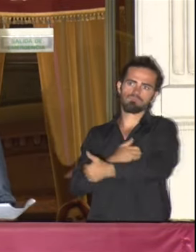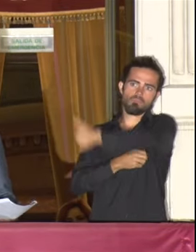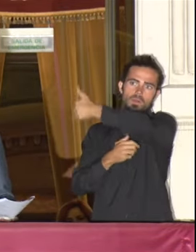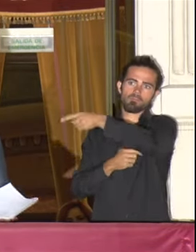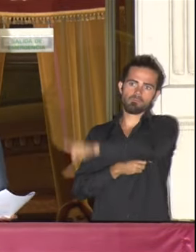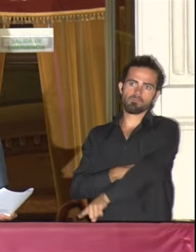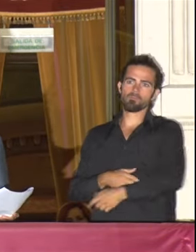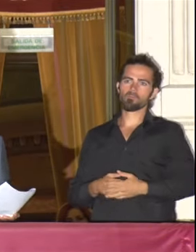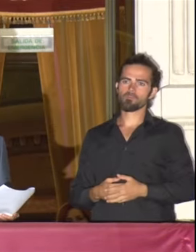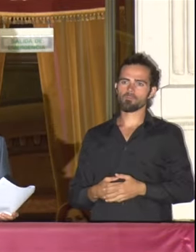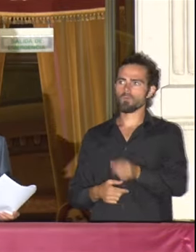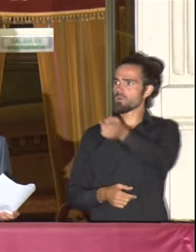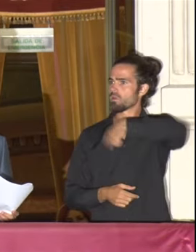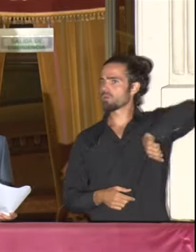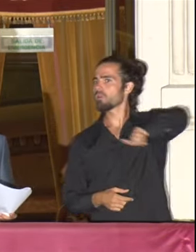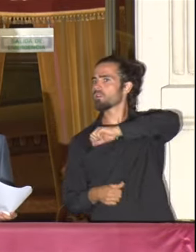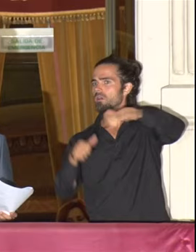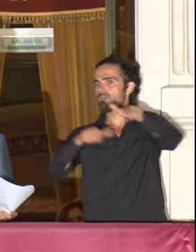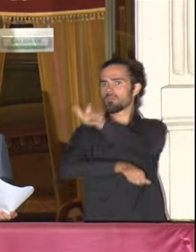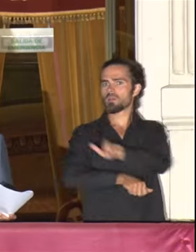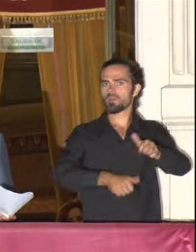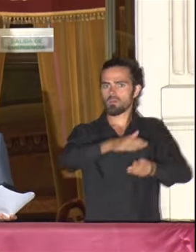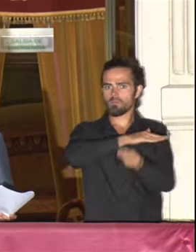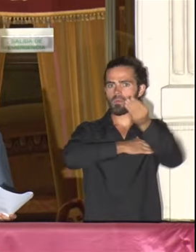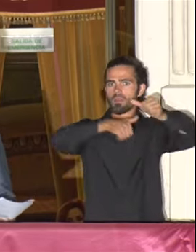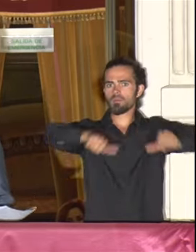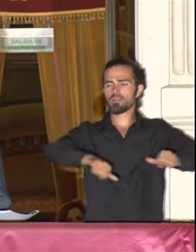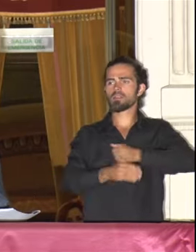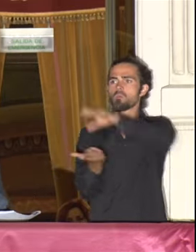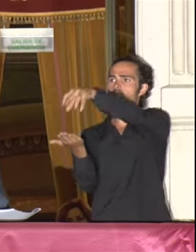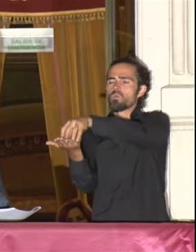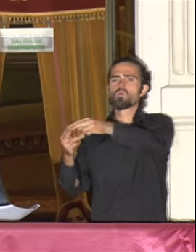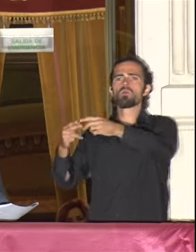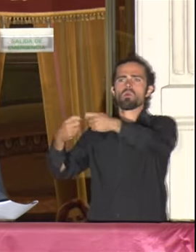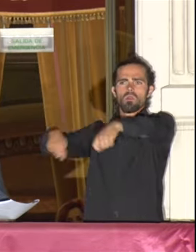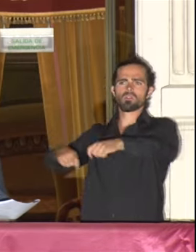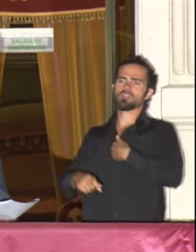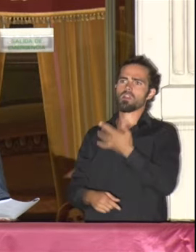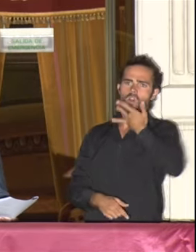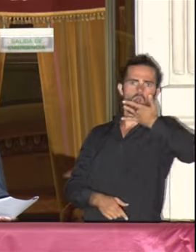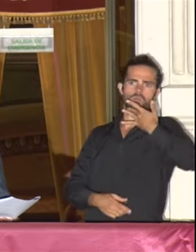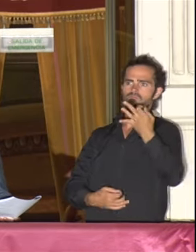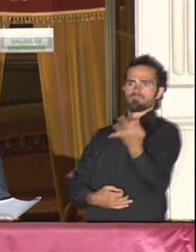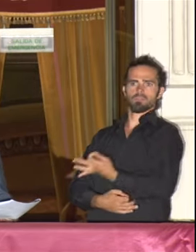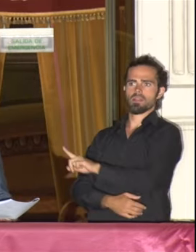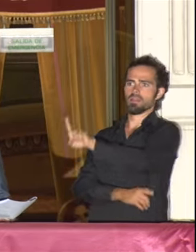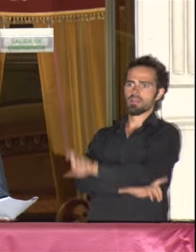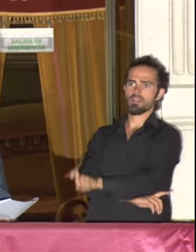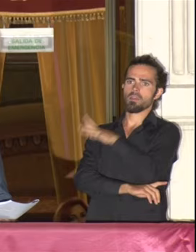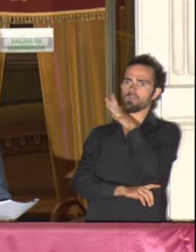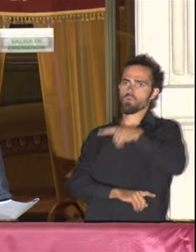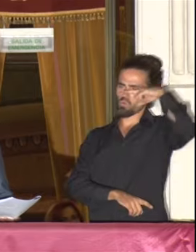Los albaceteños debemos conocer nuestro museo, el Museo de la Cuchillería, porque es parte de nuestra cultura. Y lo debemos